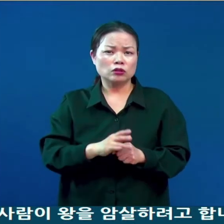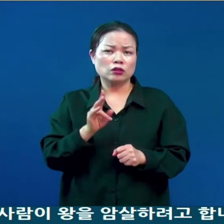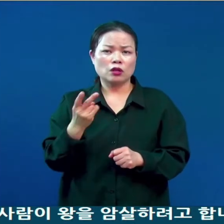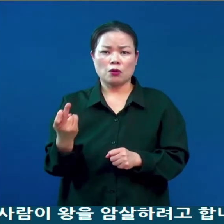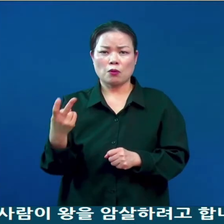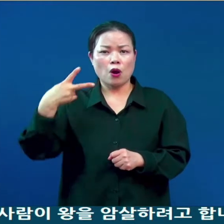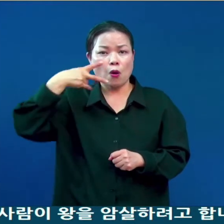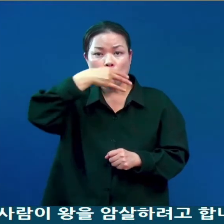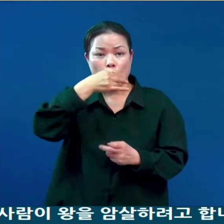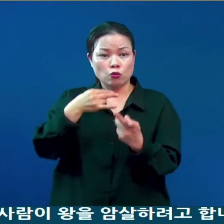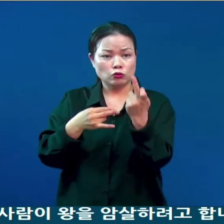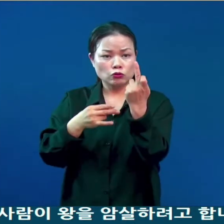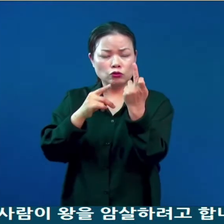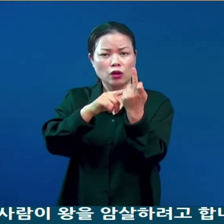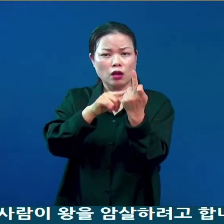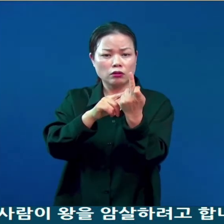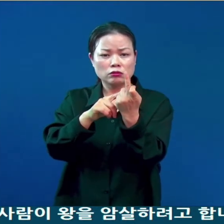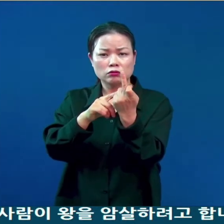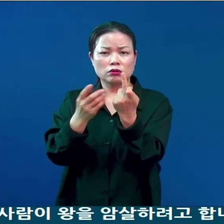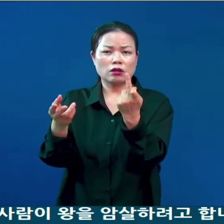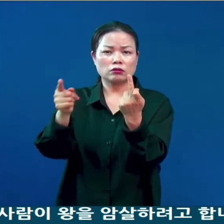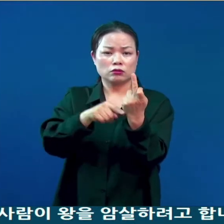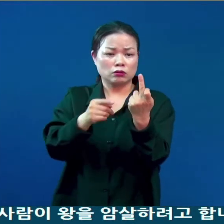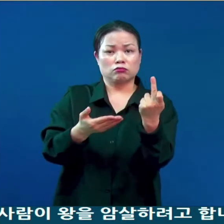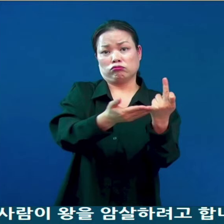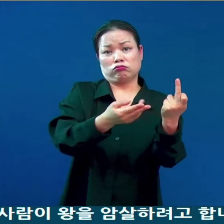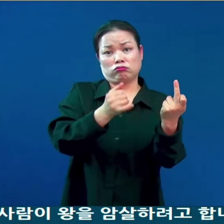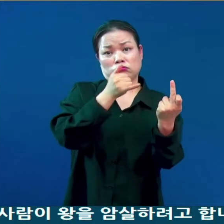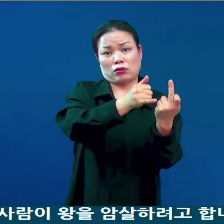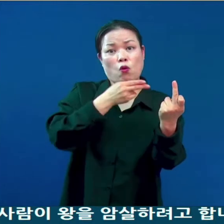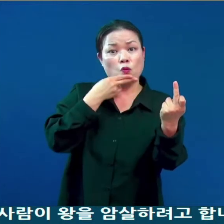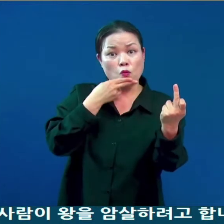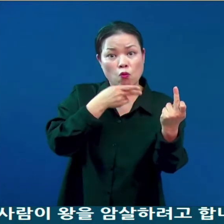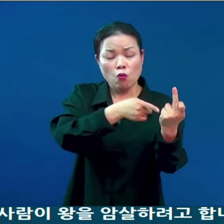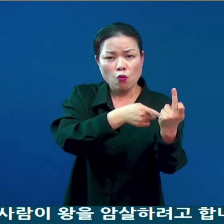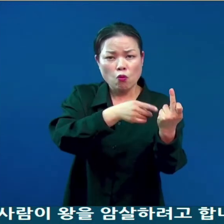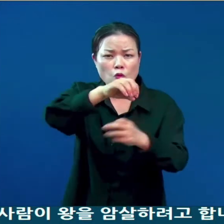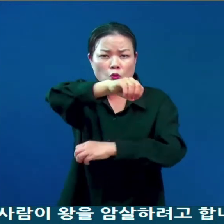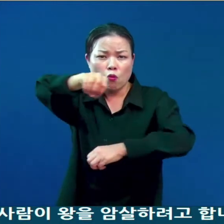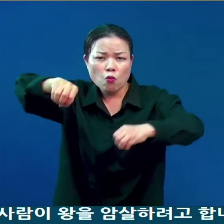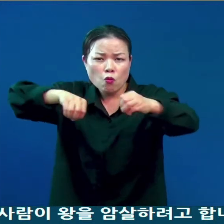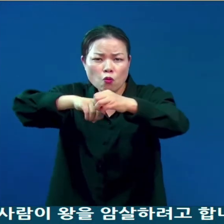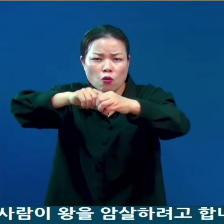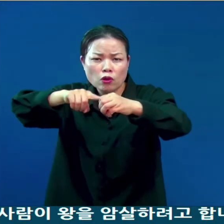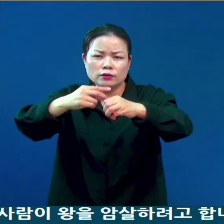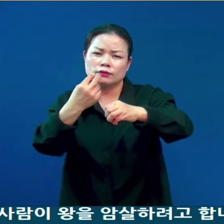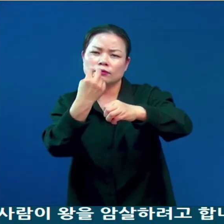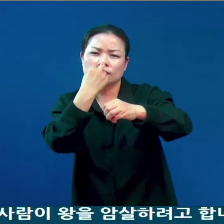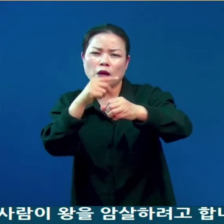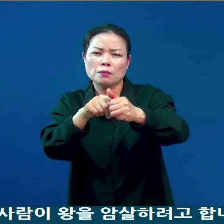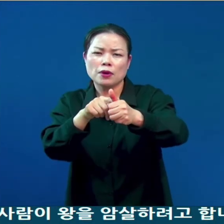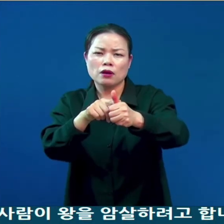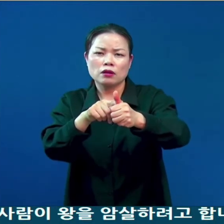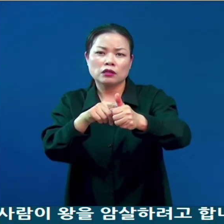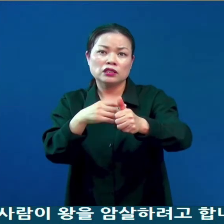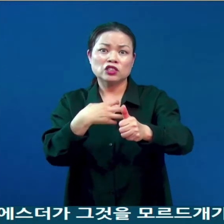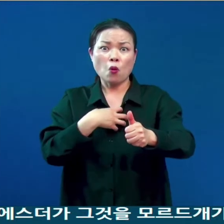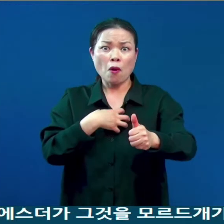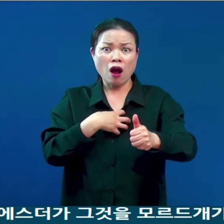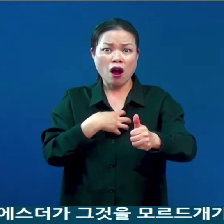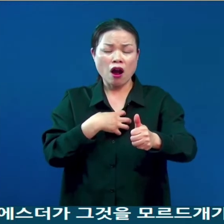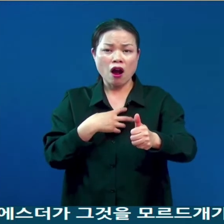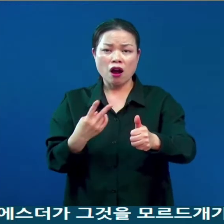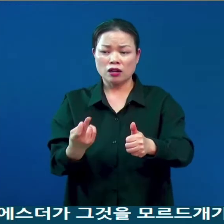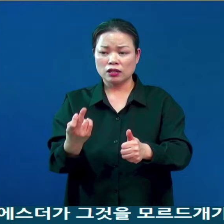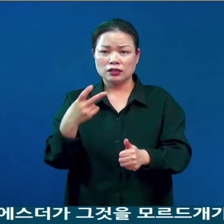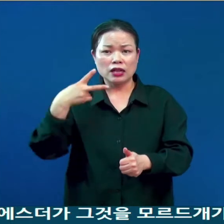모르드게에게는 아무런 보상도 없고 오늘 말씀의 그 5장까지의 내용을 보면 오히려 그의 생명이 달아나게 될, 생명을